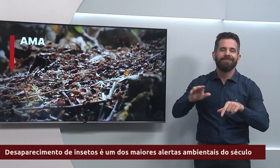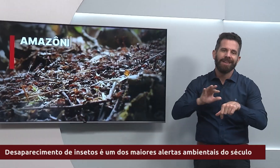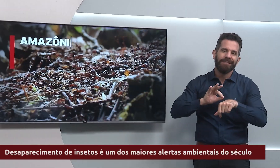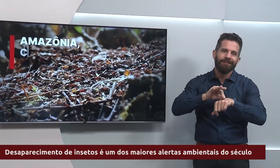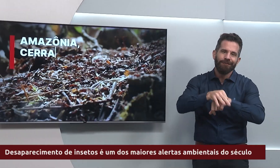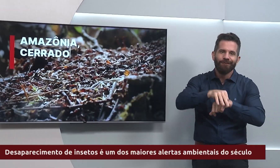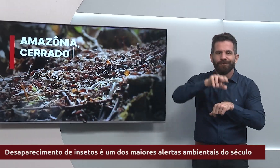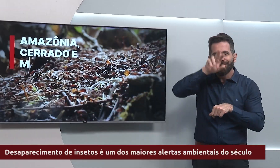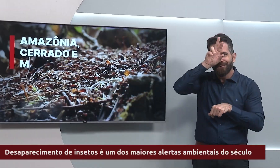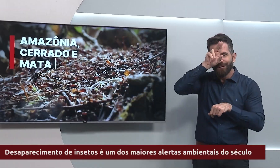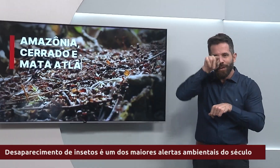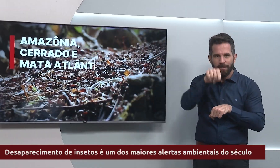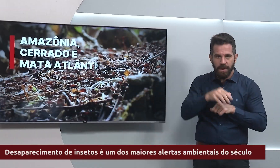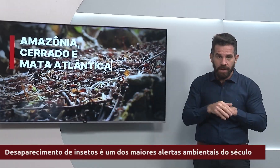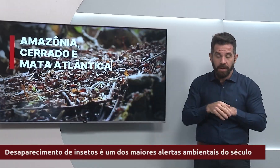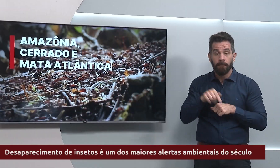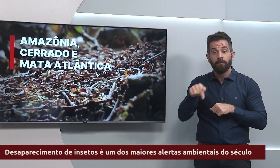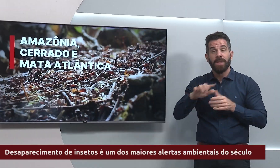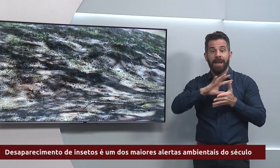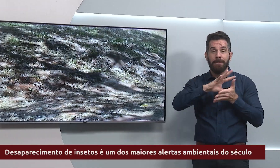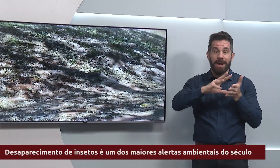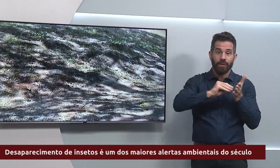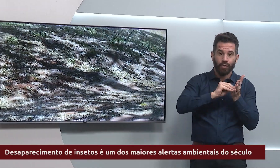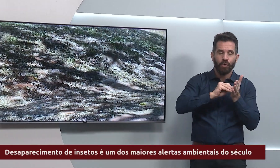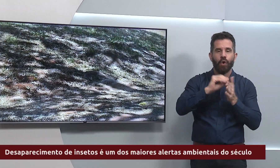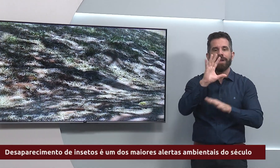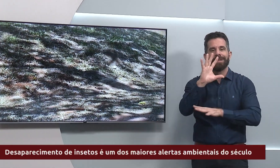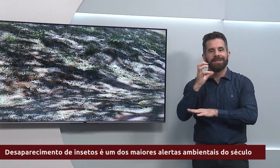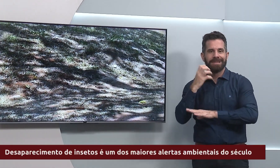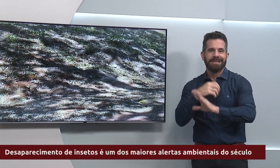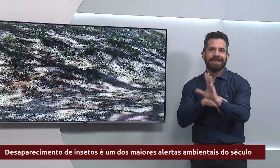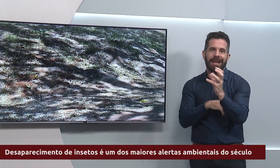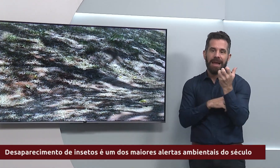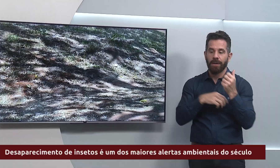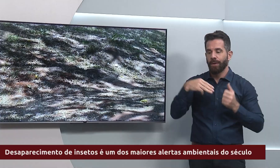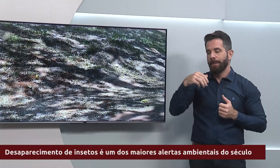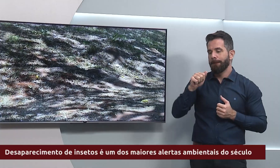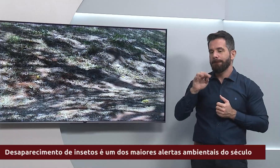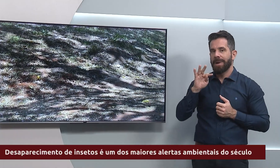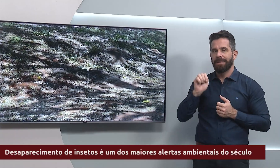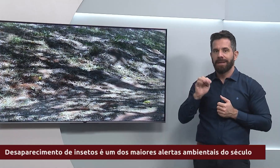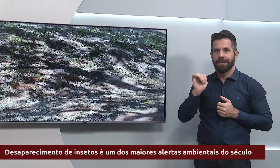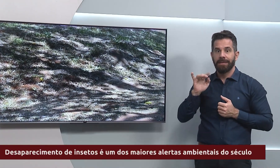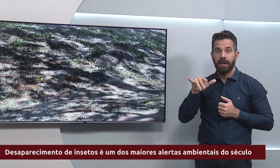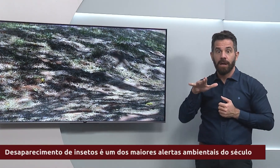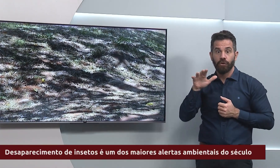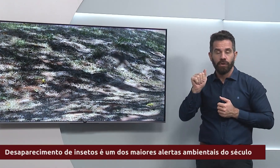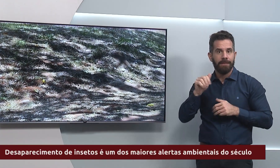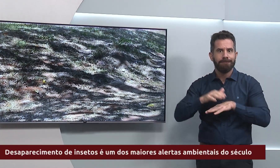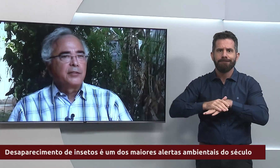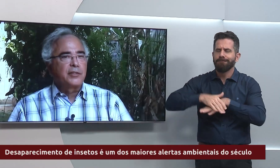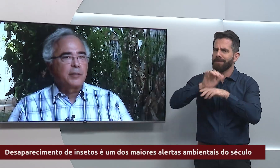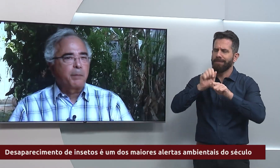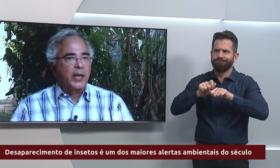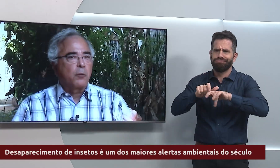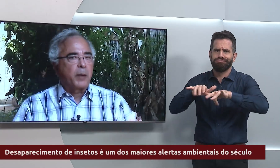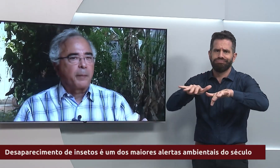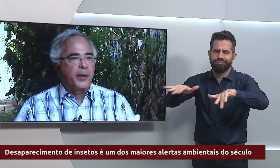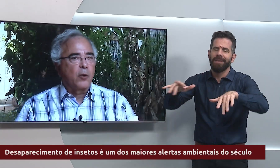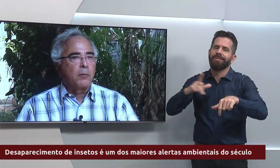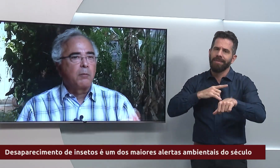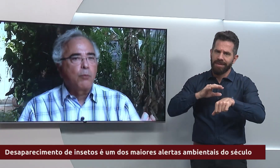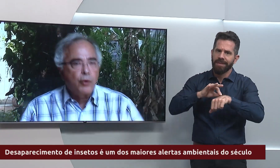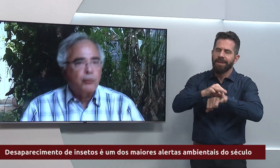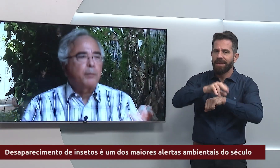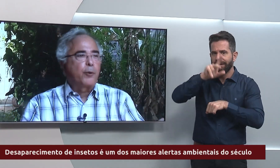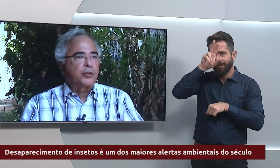sendo a Amazônia, Cerrado e Mata Atlântica as mais populosas em colônias de formigas e cupins. Desempenham um